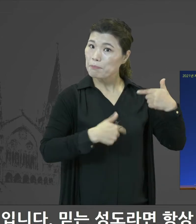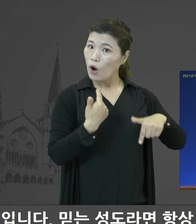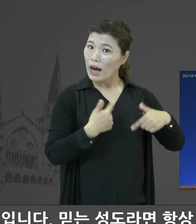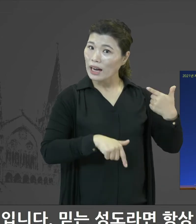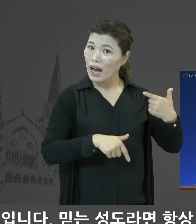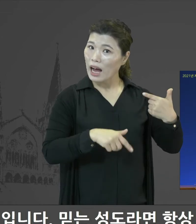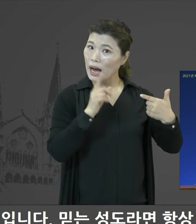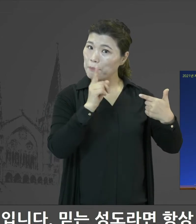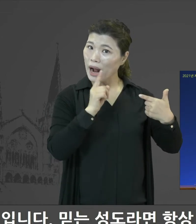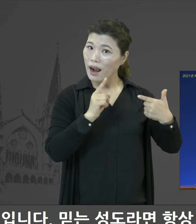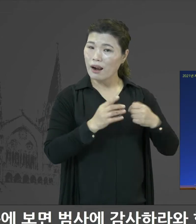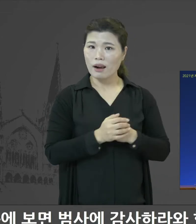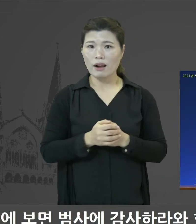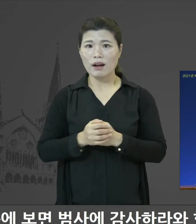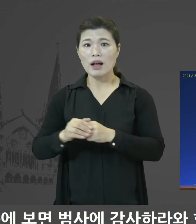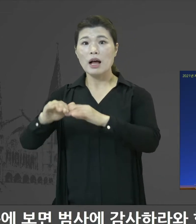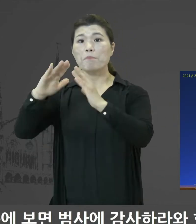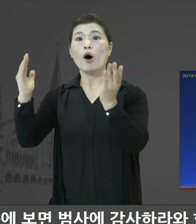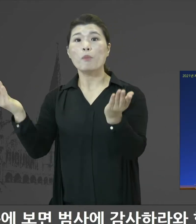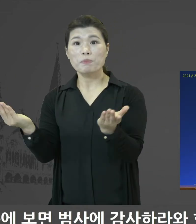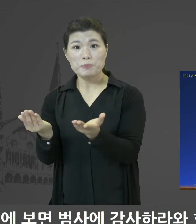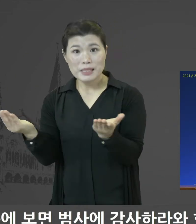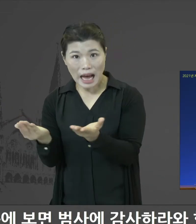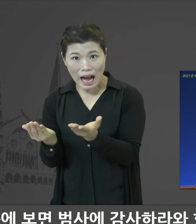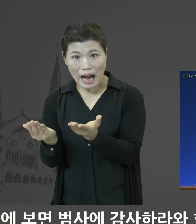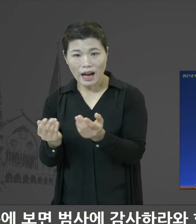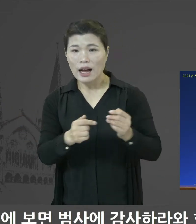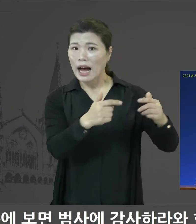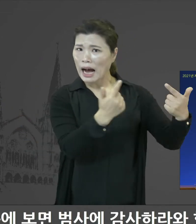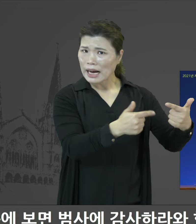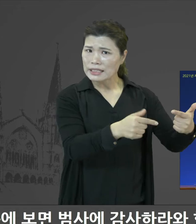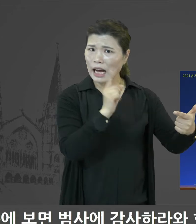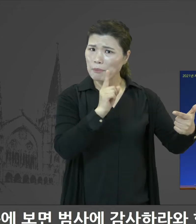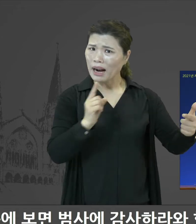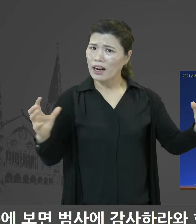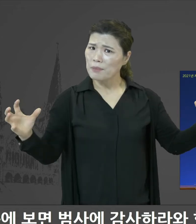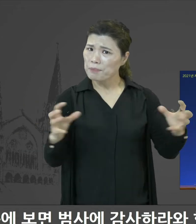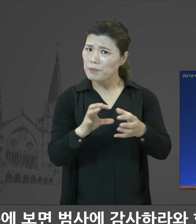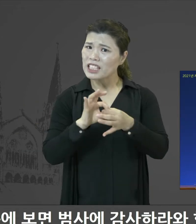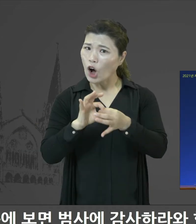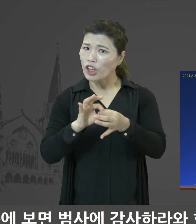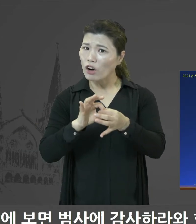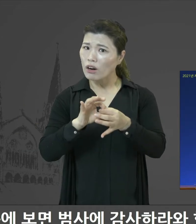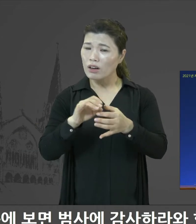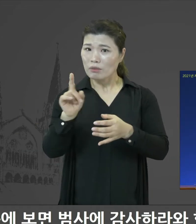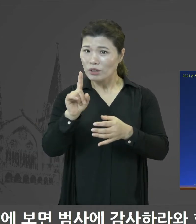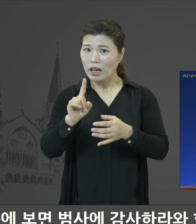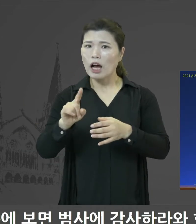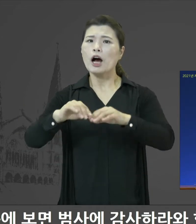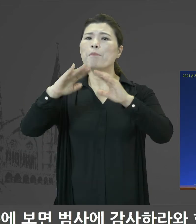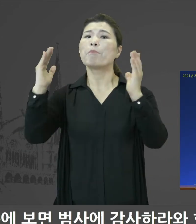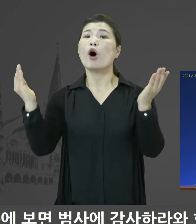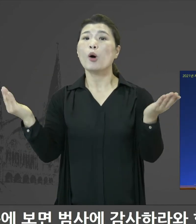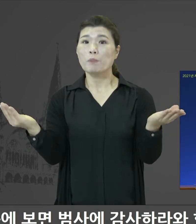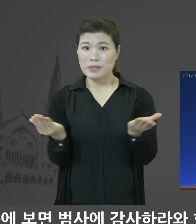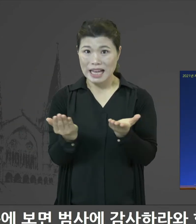항상이 같이 묶여져 있습니다. 그래서 범사에 항상 감사하라 이렇게 되어 있다는